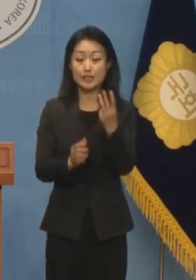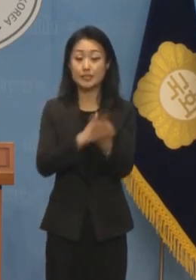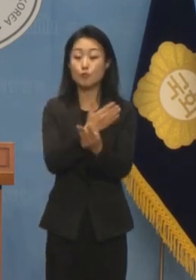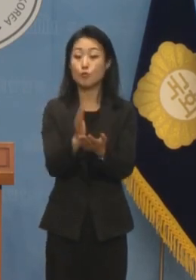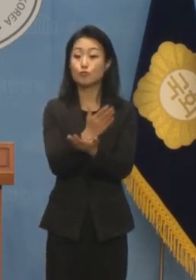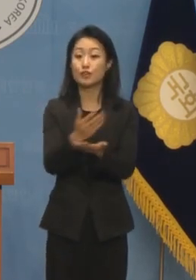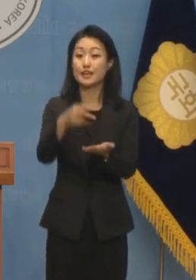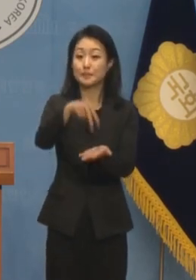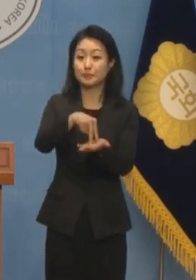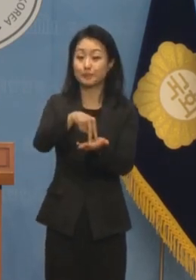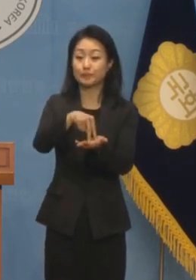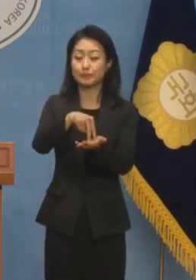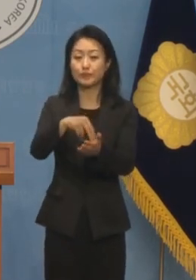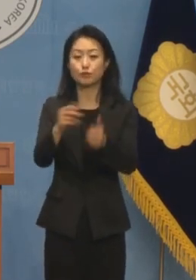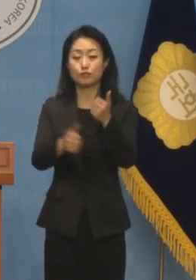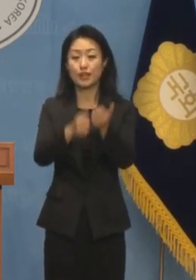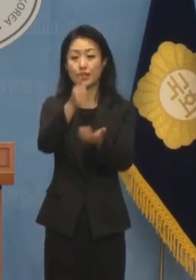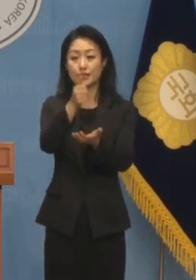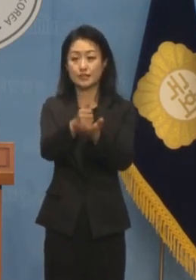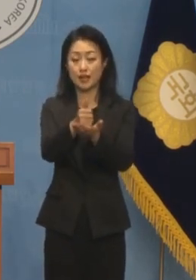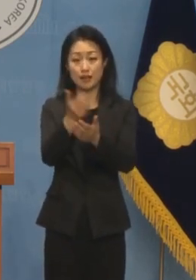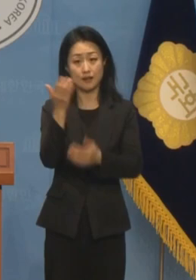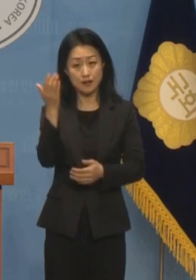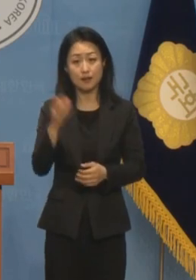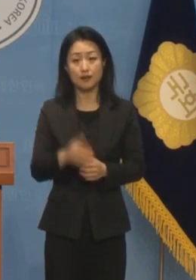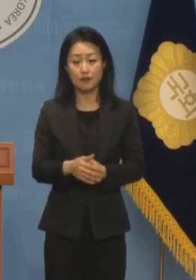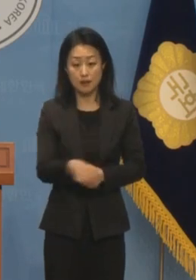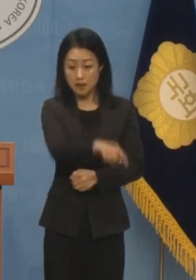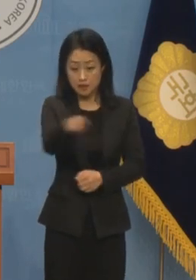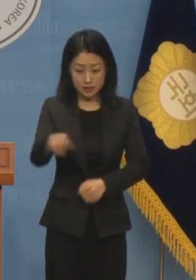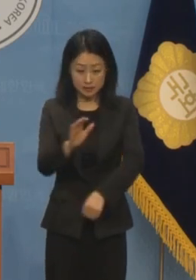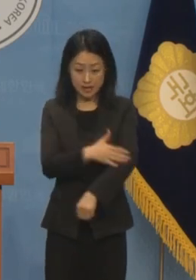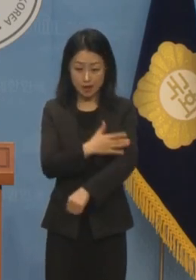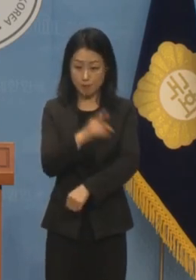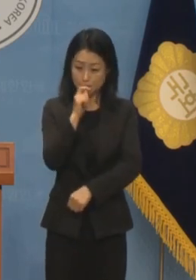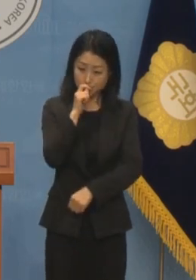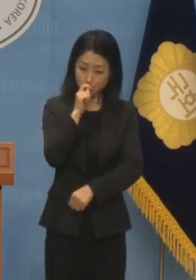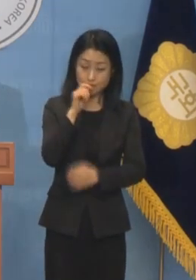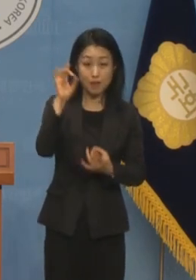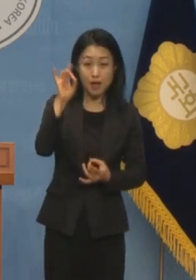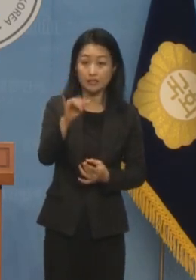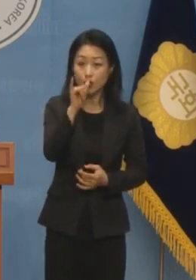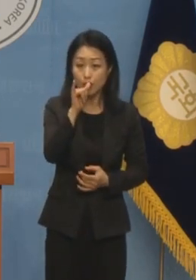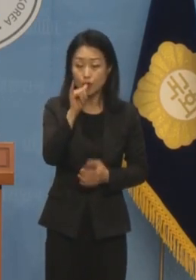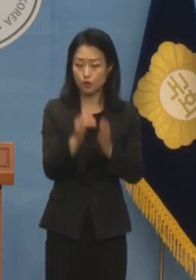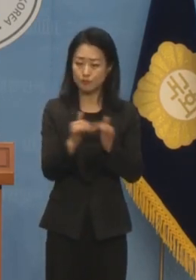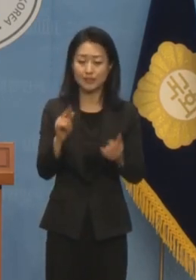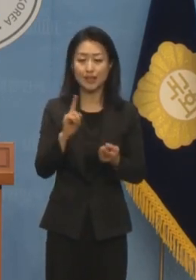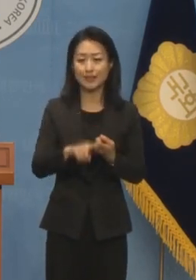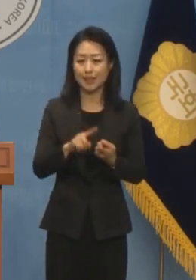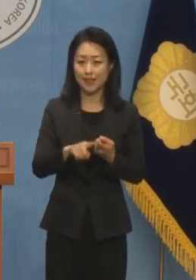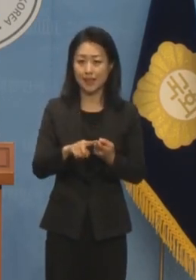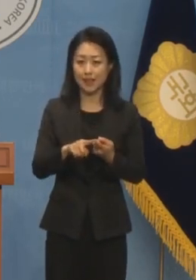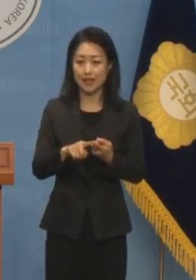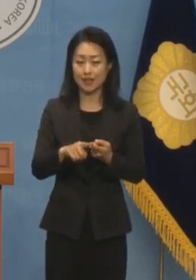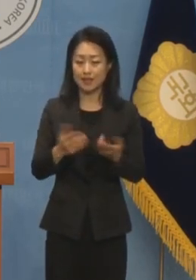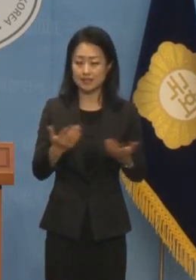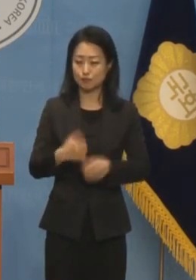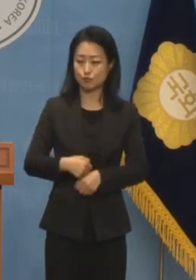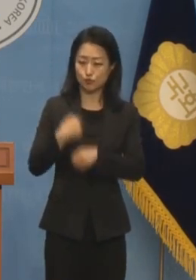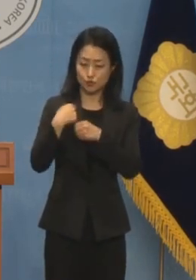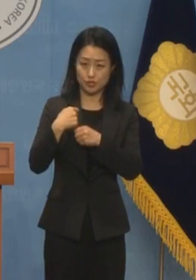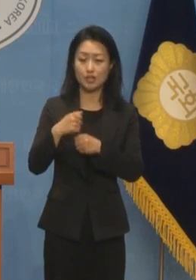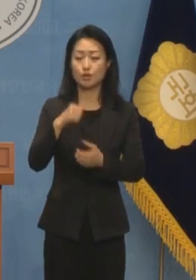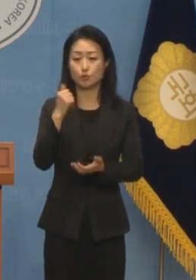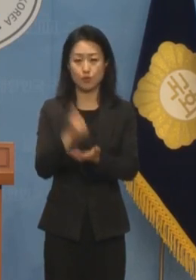삼권분립의 최고 수장이 구성원들의 잘못을 묵인한다면 국민에 대한 직무유기가